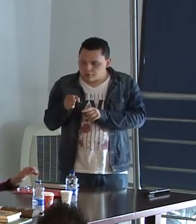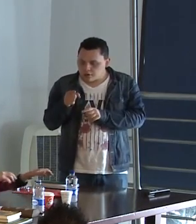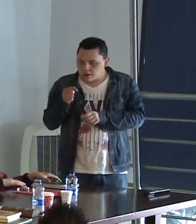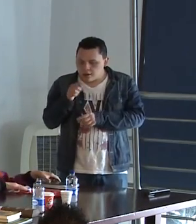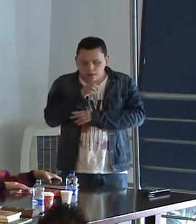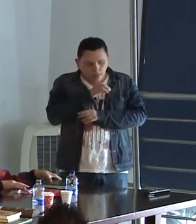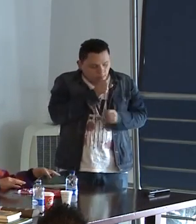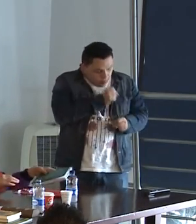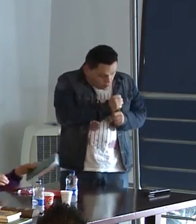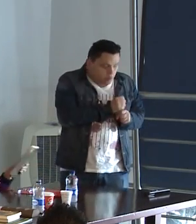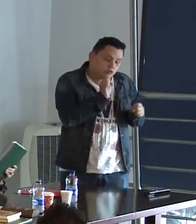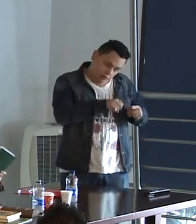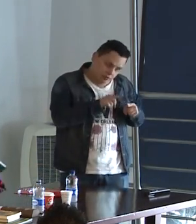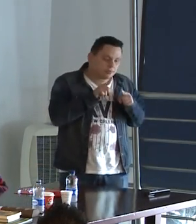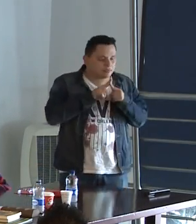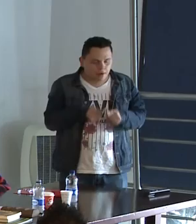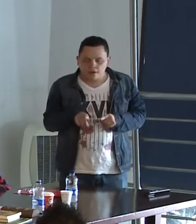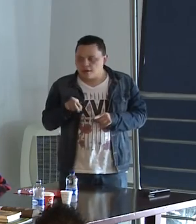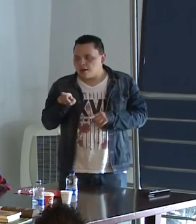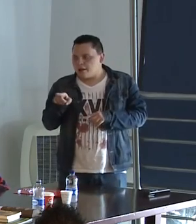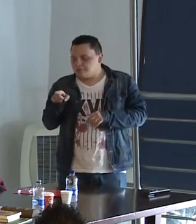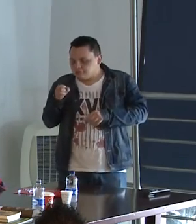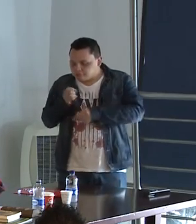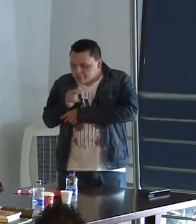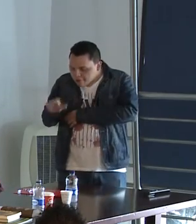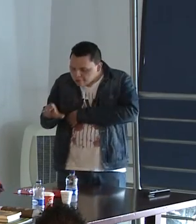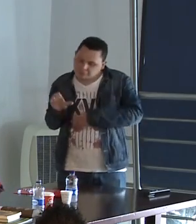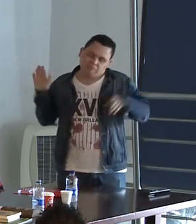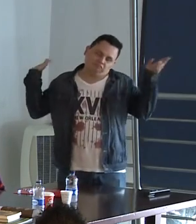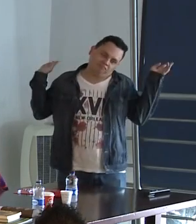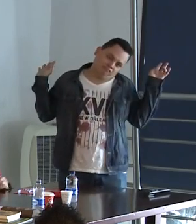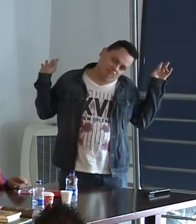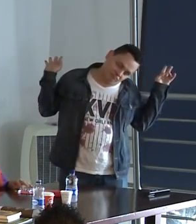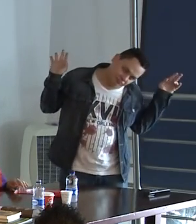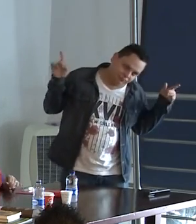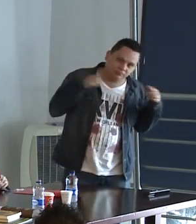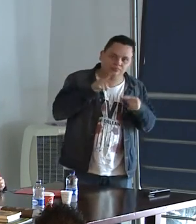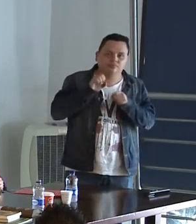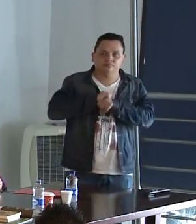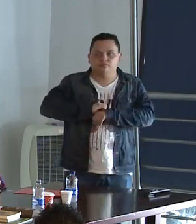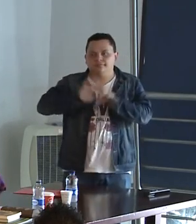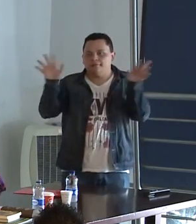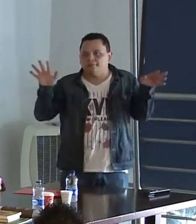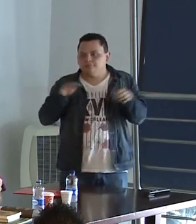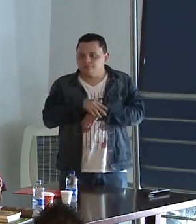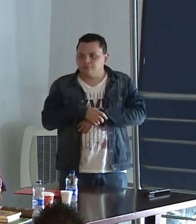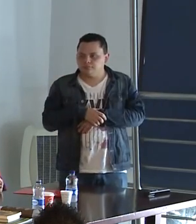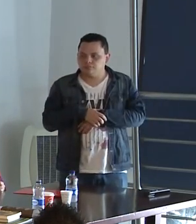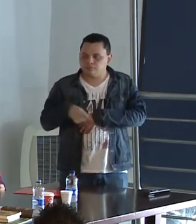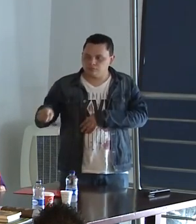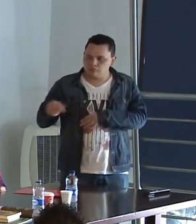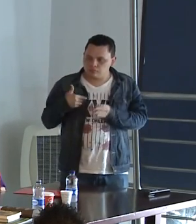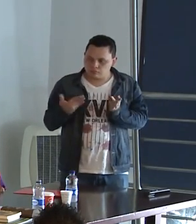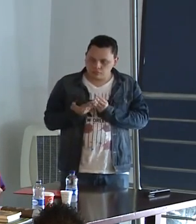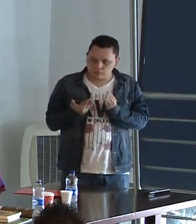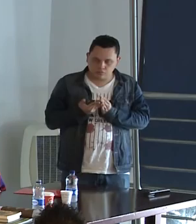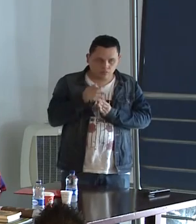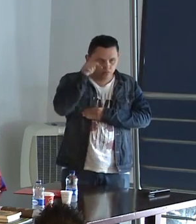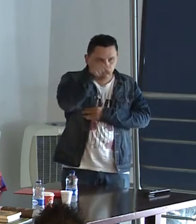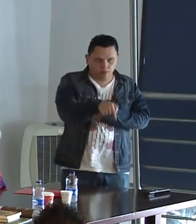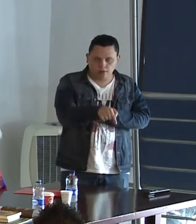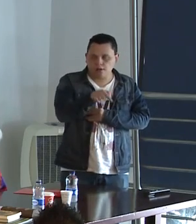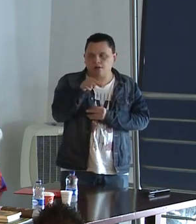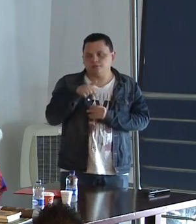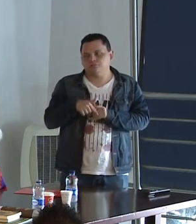Quiero decir con esto, con toda claridad, que estar estudiando acá